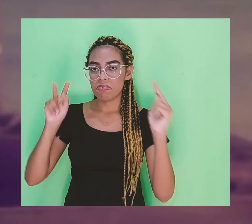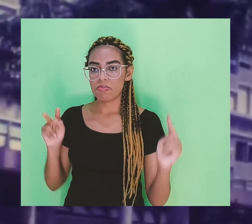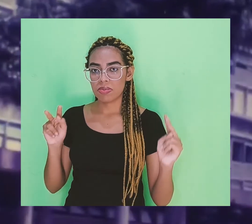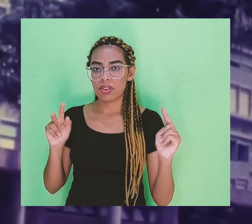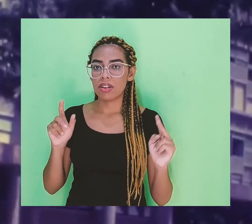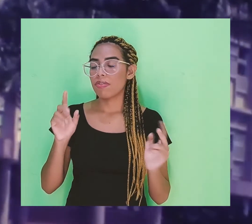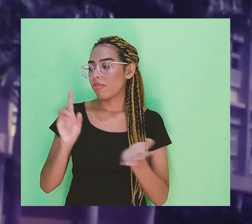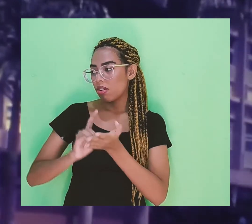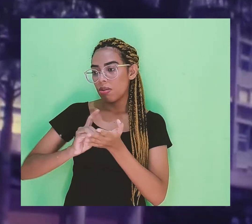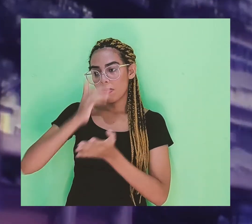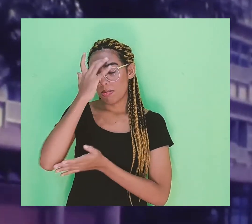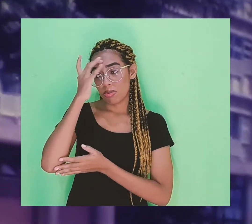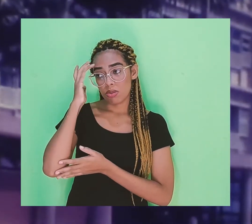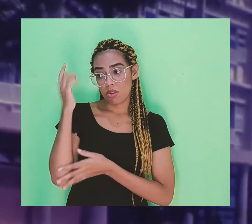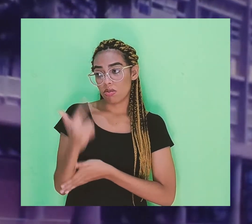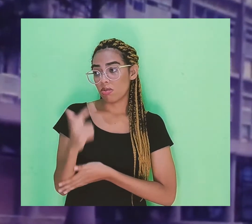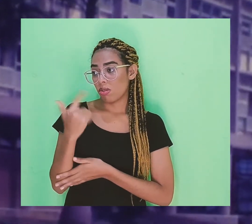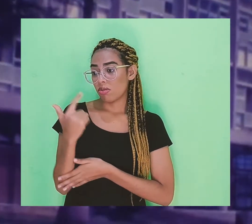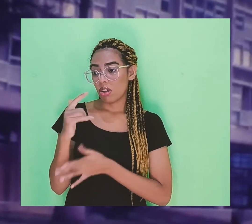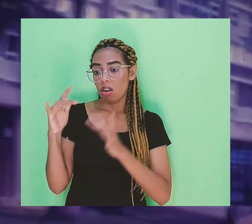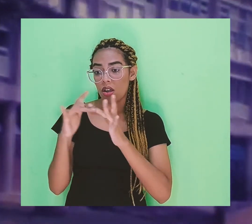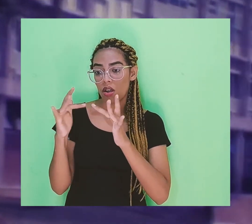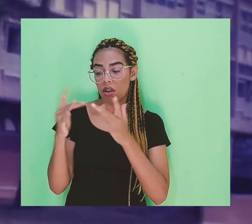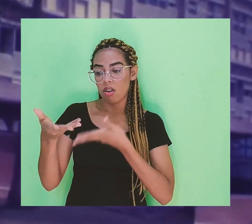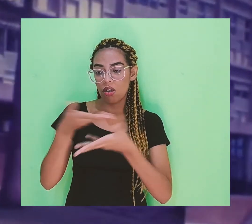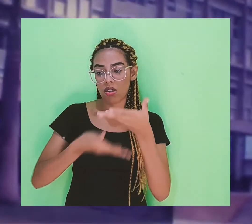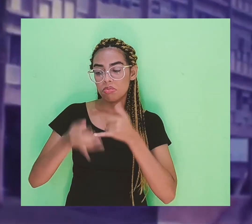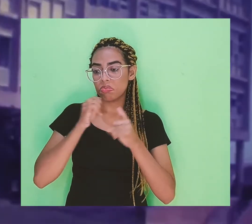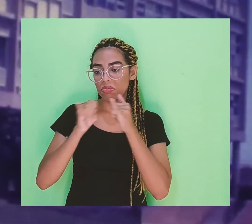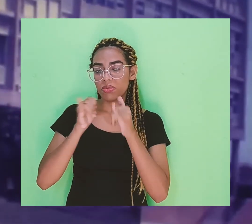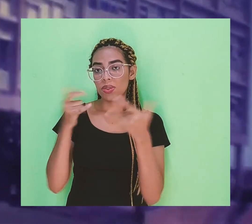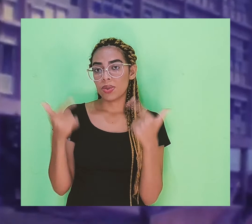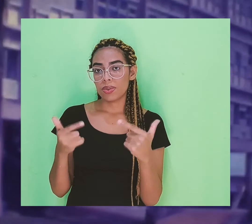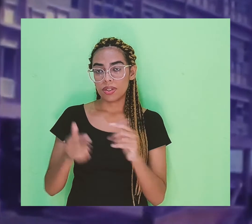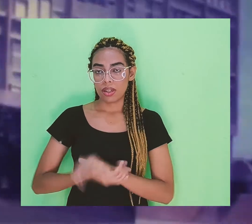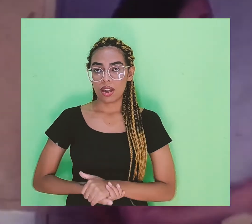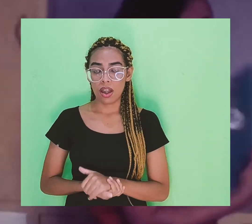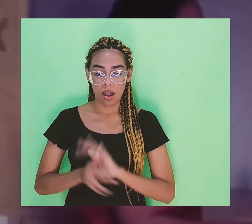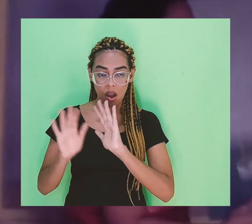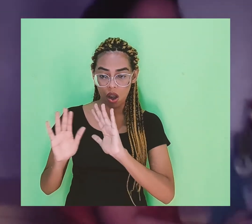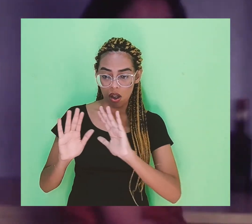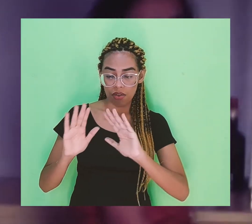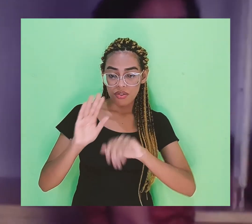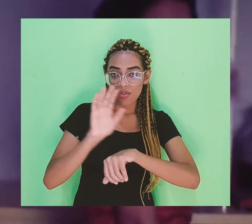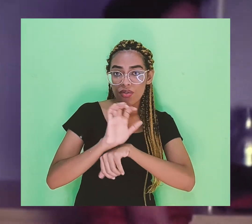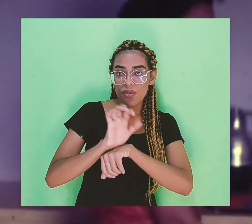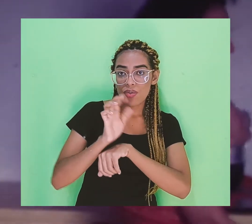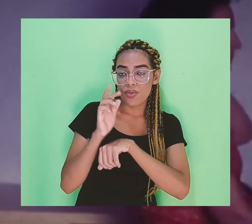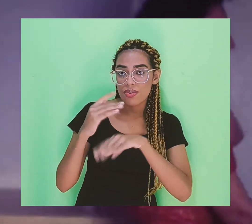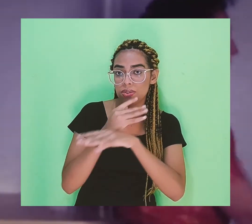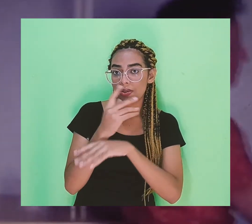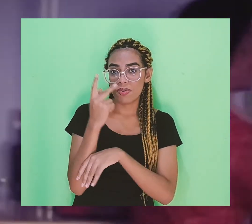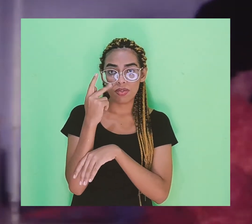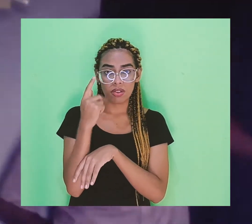essas pessoas não têm acesso à internet, né? E é doido porque Fortaleza supostamente tem um cinturão